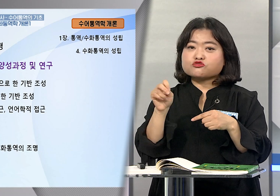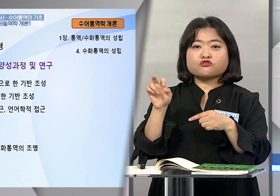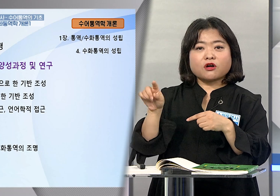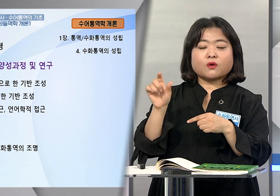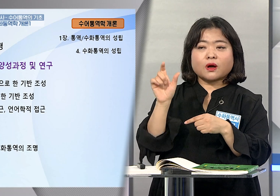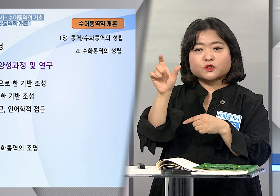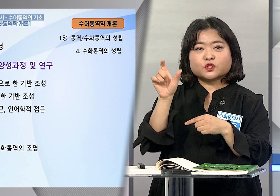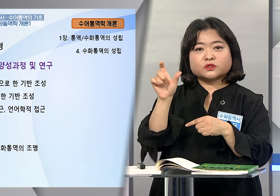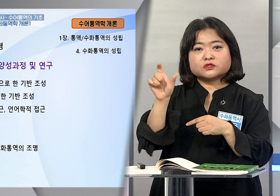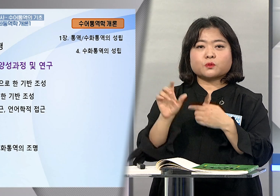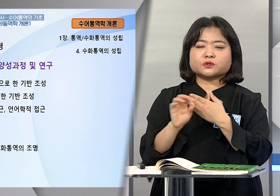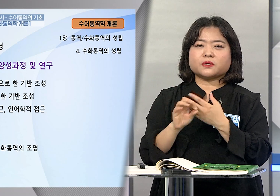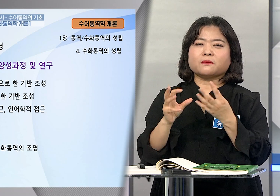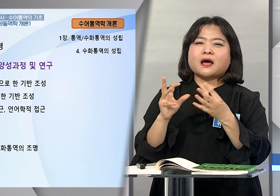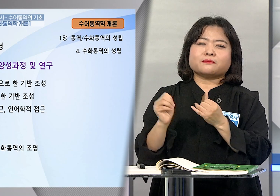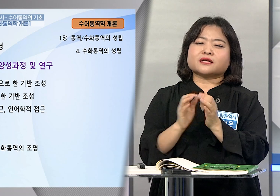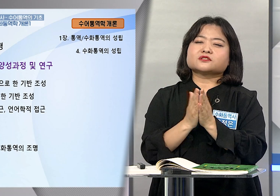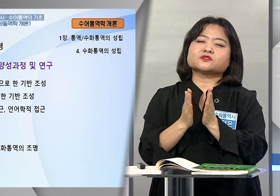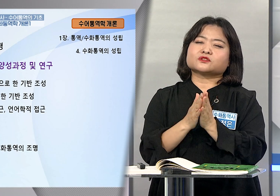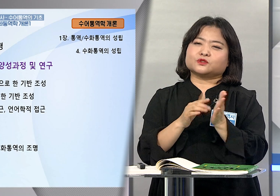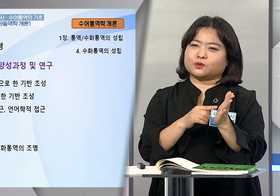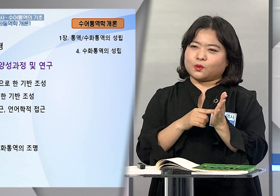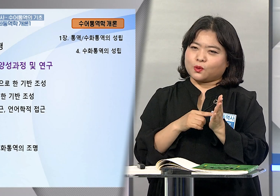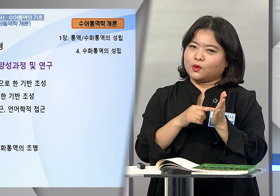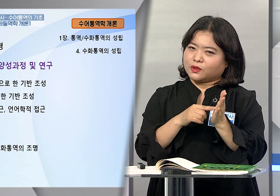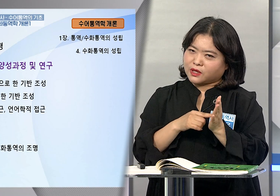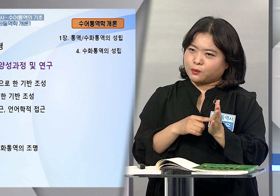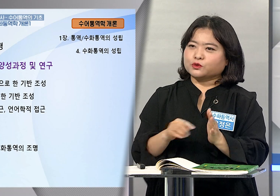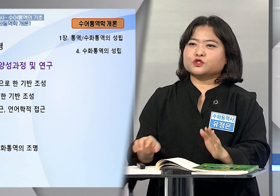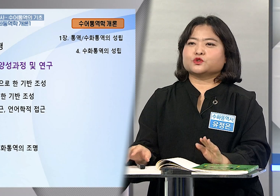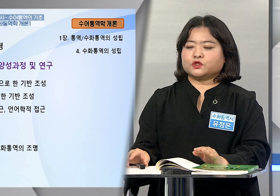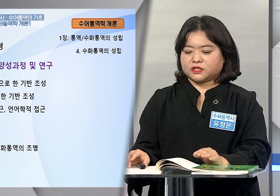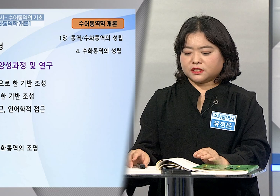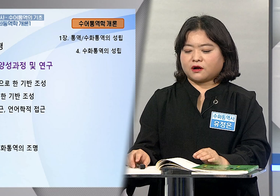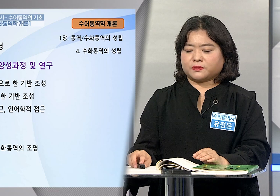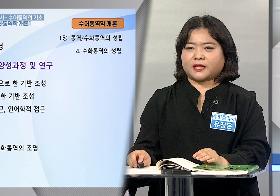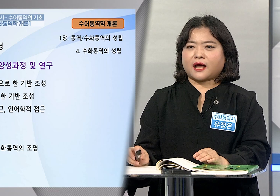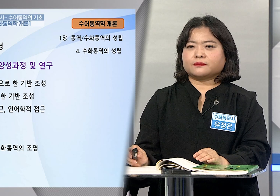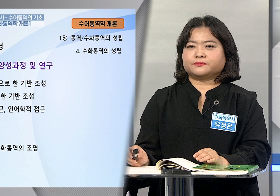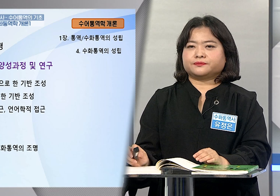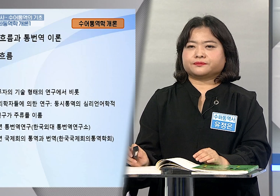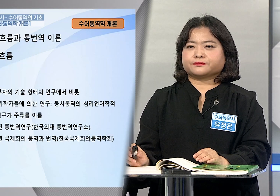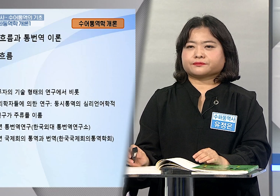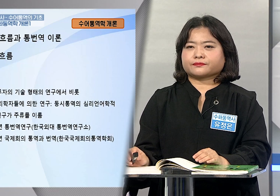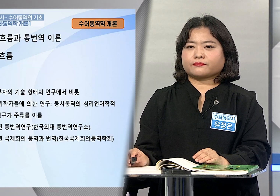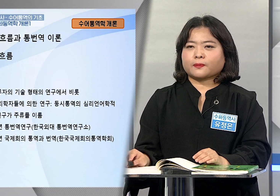수화, 수어로 한번 키워드 쳐보시면 많은 서적들도 이렇게 보실 수 있을 겁니다.